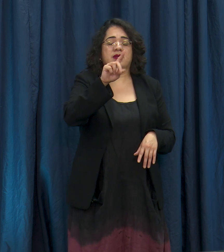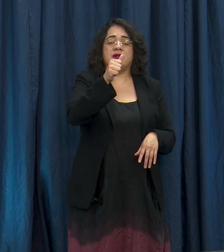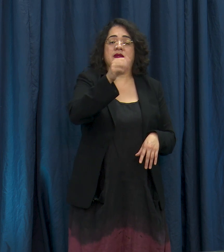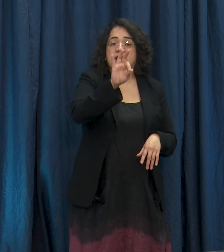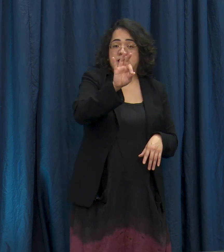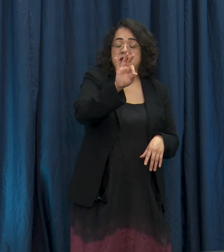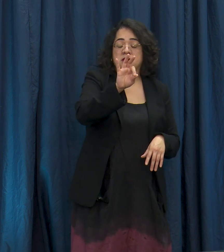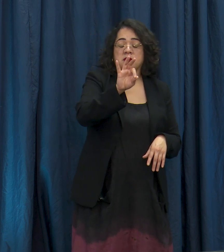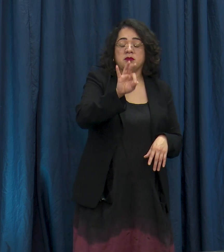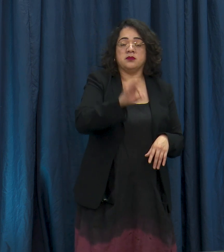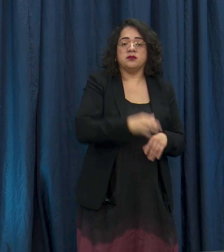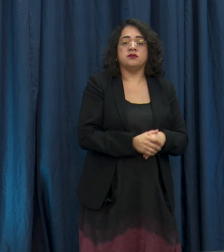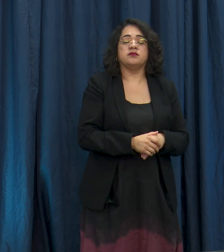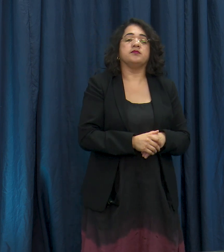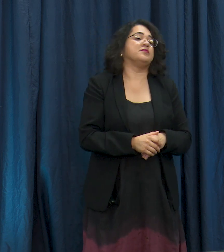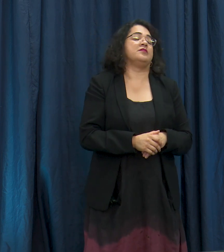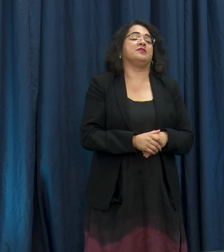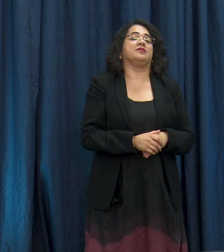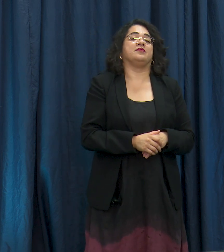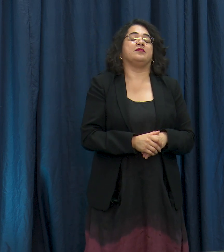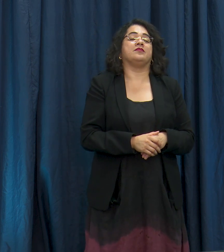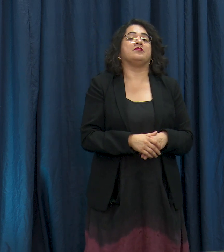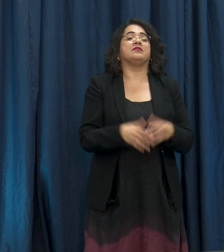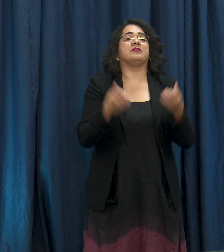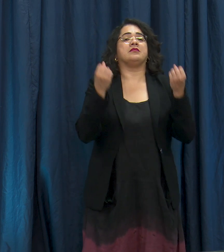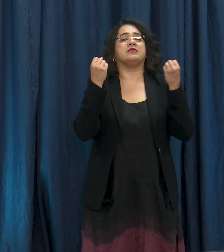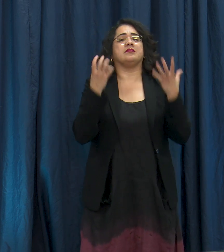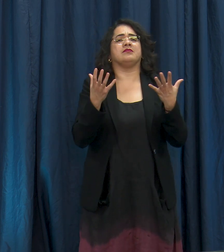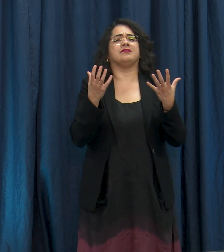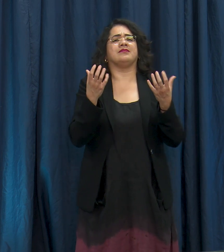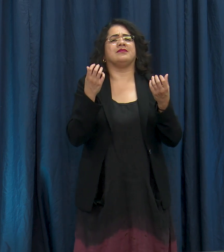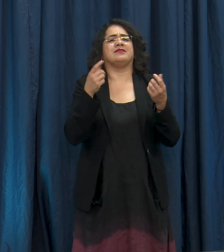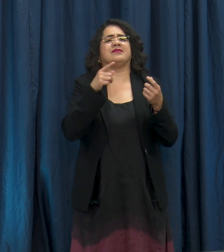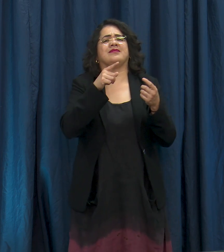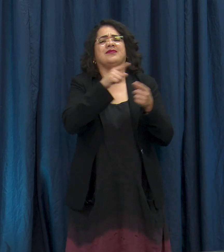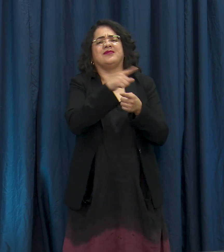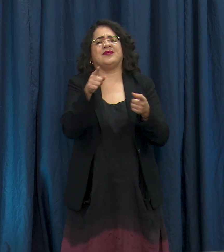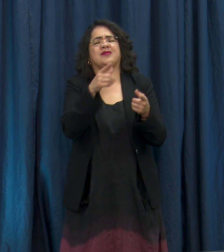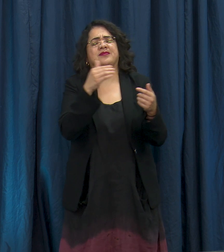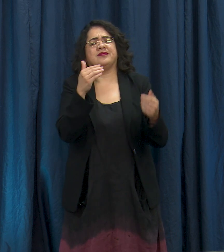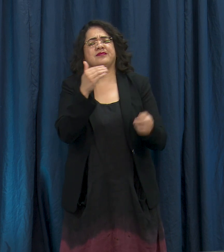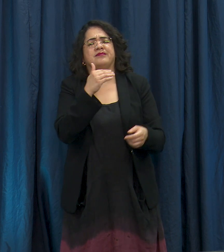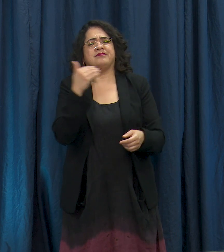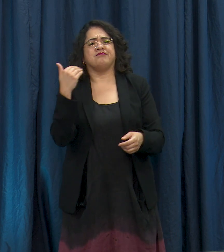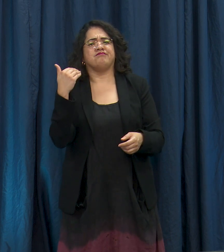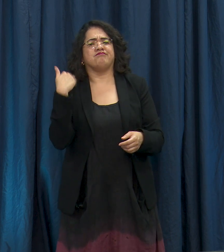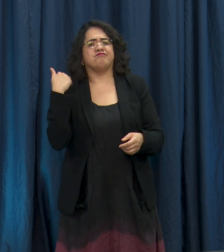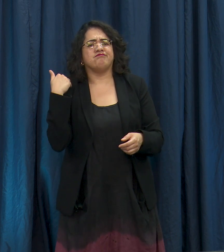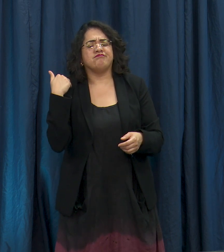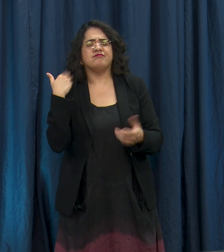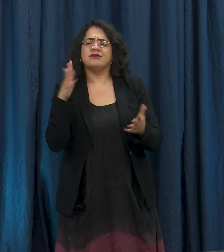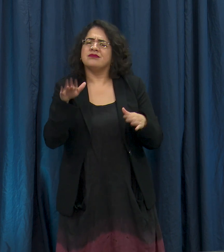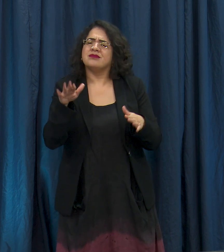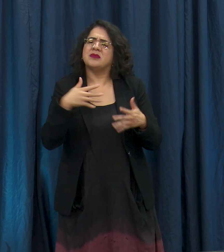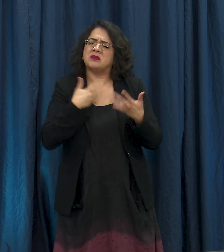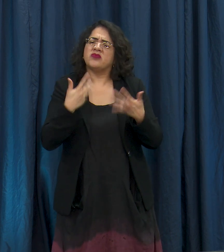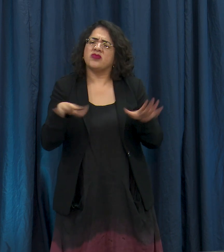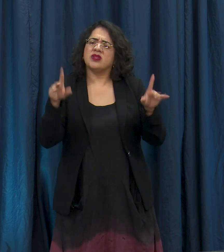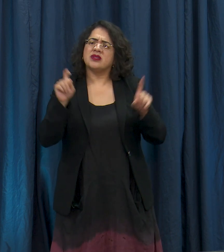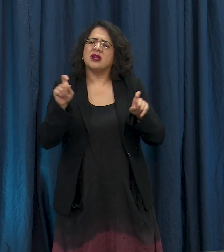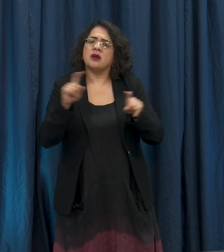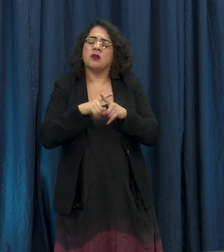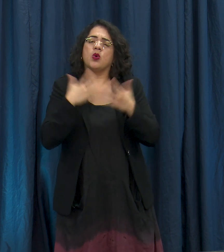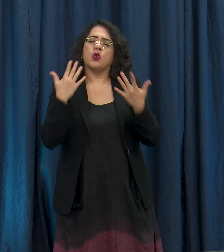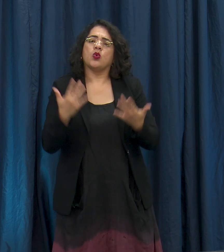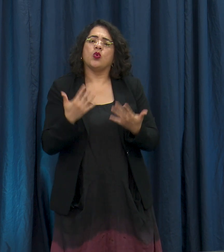www.longbeach.gov/COVID-19. Hemos escuchado que muchas de ustedes que se han hecho la prueba del coronavirus siguen